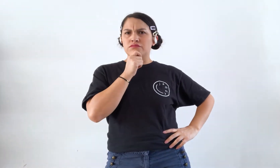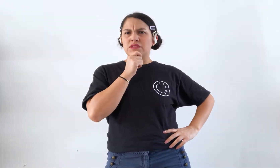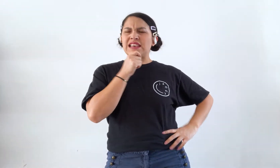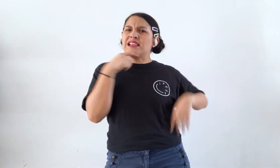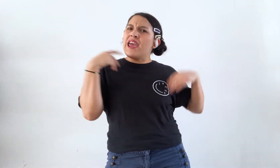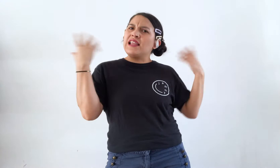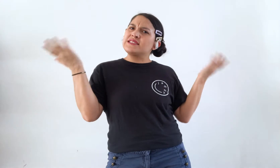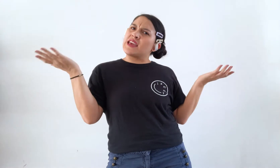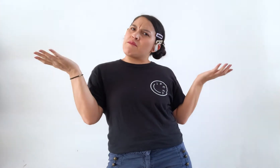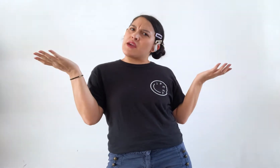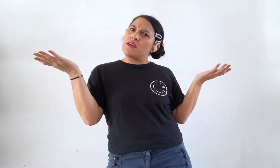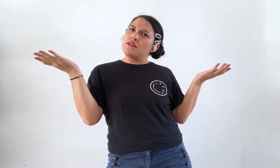¿Qué es la LSM?